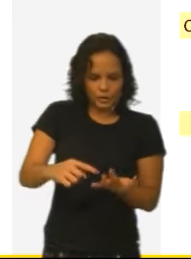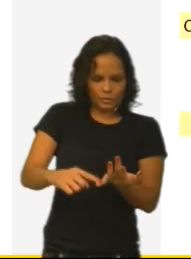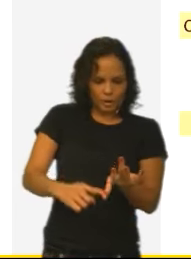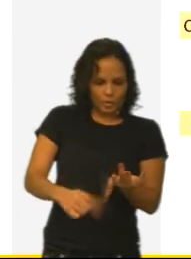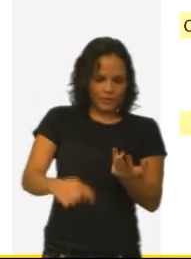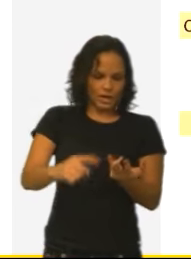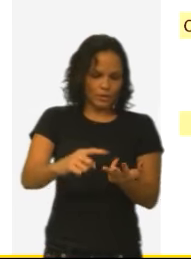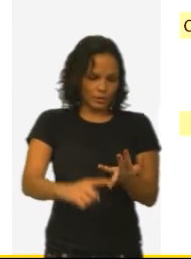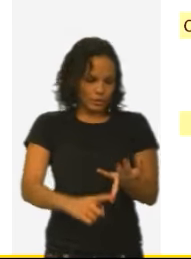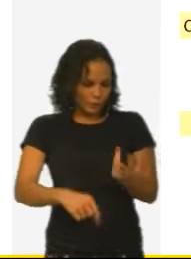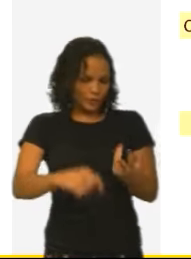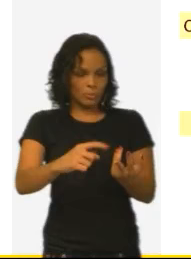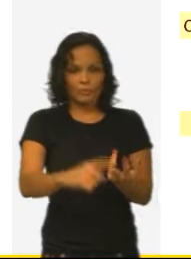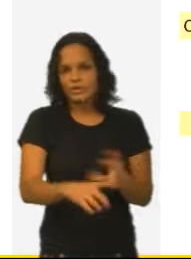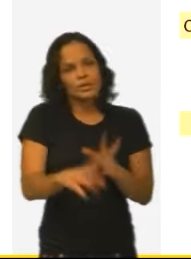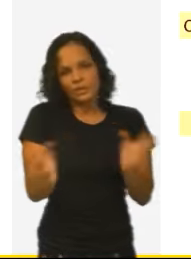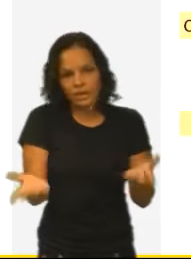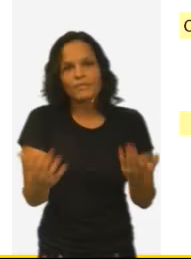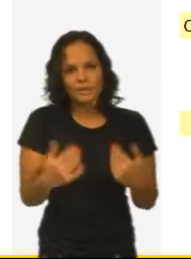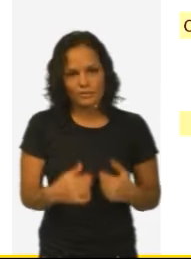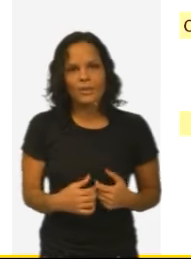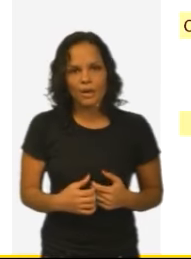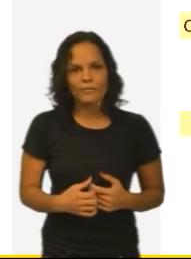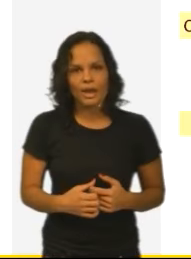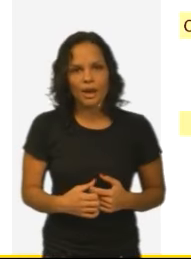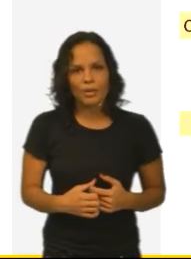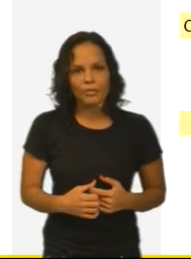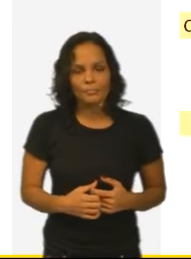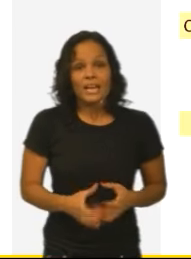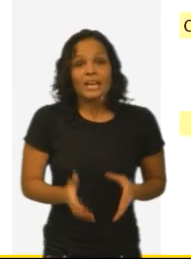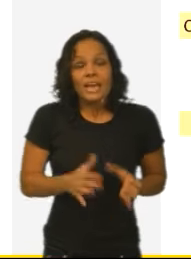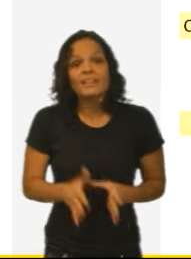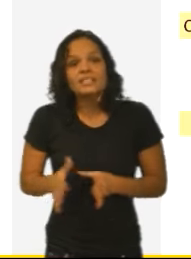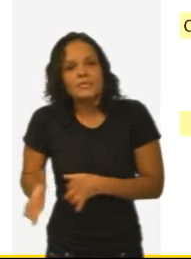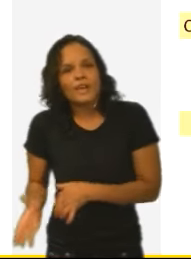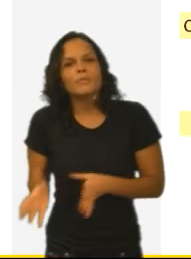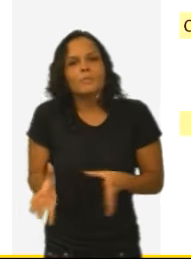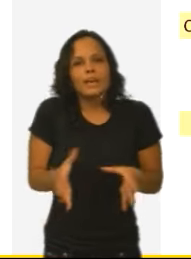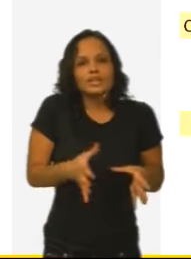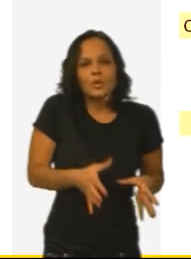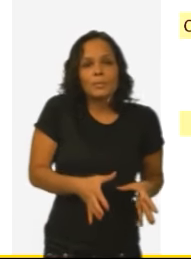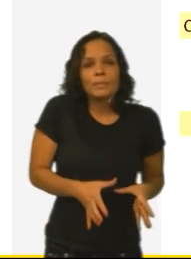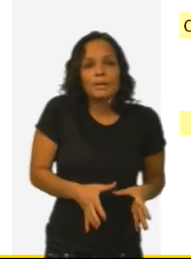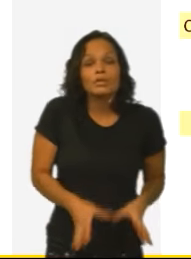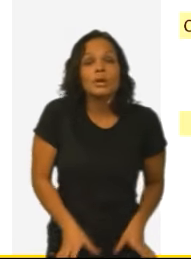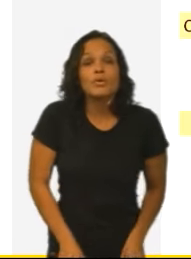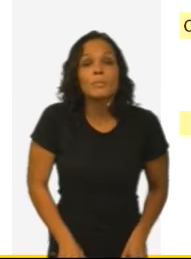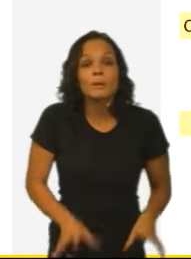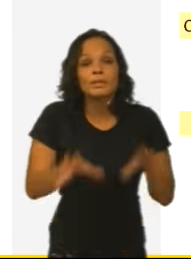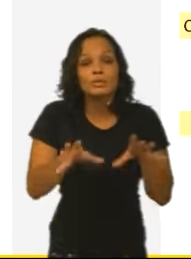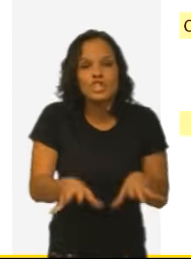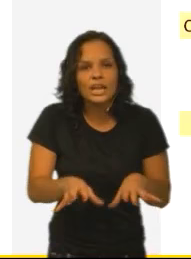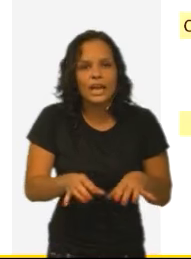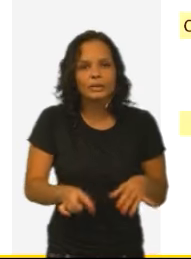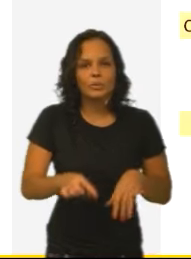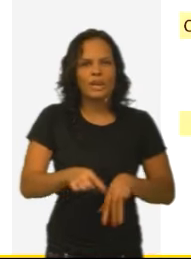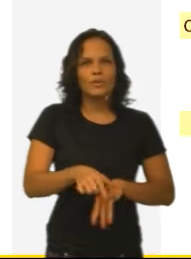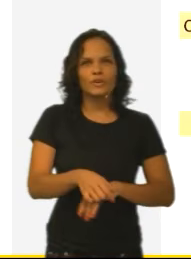vejo uma novela, eu vejo um filme, eu vejo... Quem vê, vê, vê algo. Esse verbo pede complemento e é um complemento direto. Eu vejo